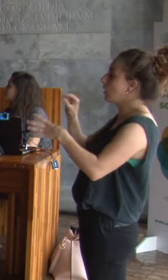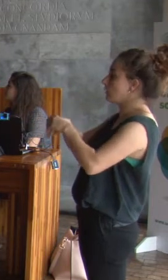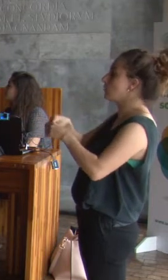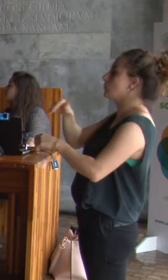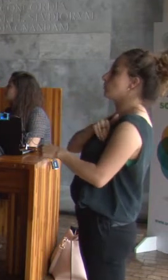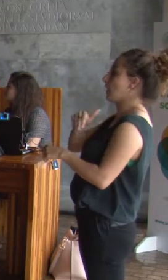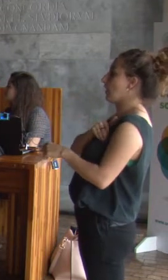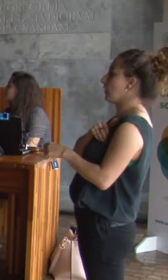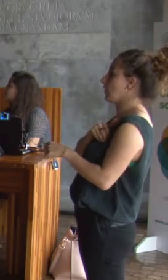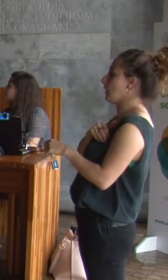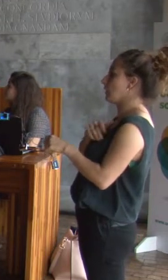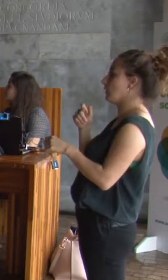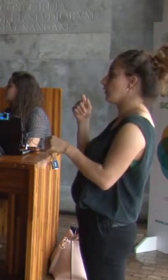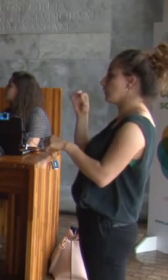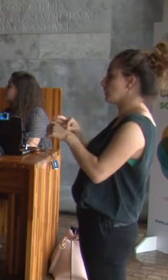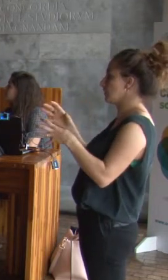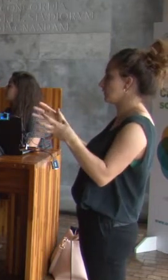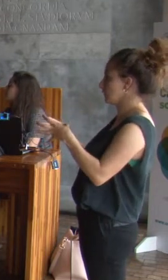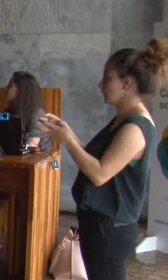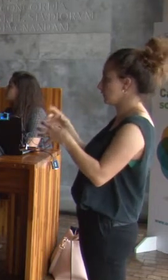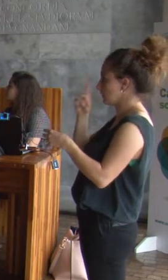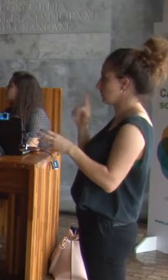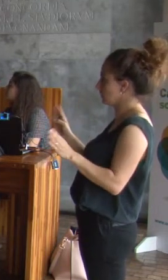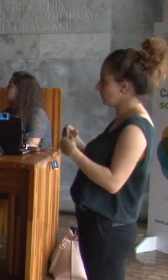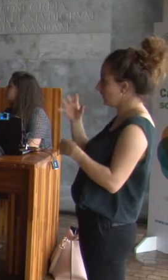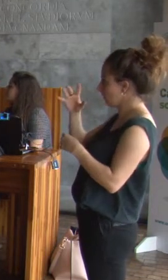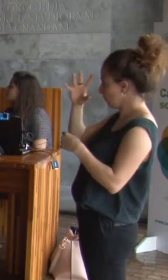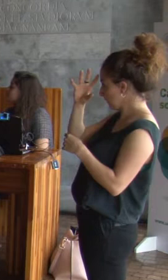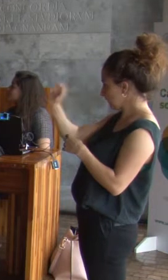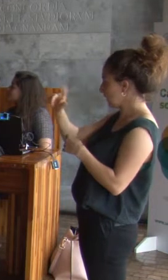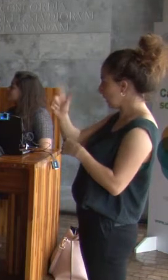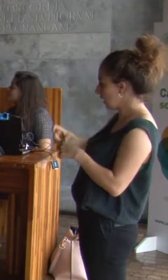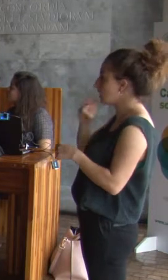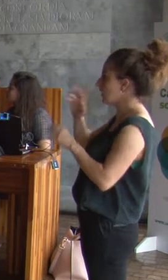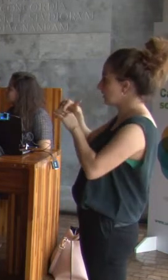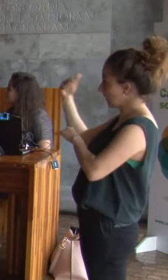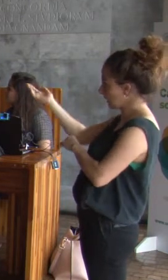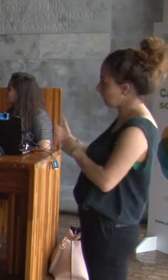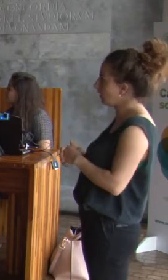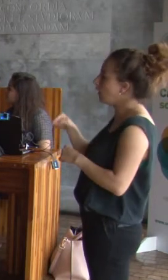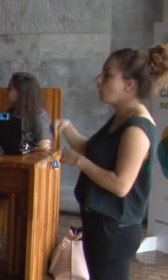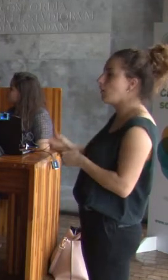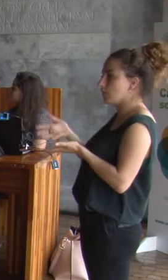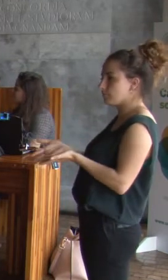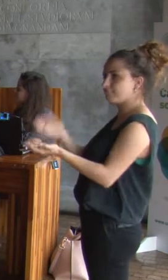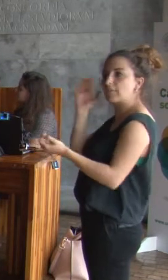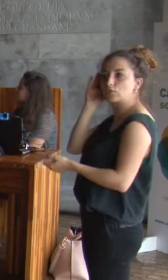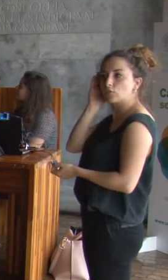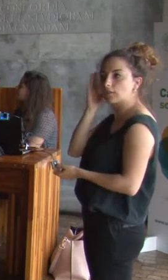studenti con sindromi autistiche nelle università italiane e straniere. E adesso vi lascio all'ascolto.